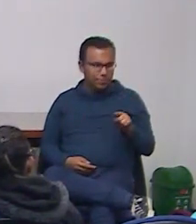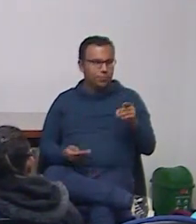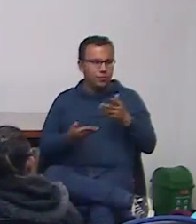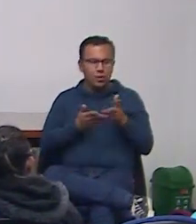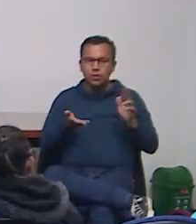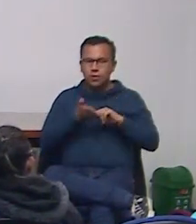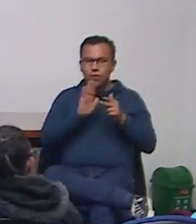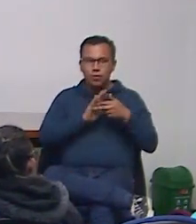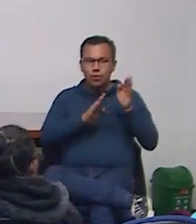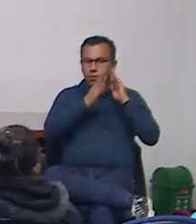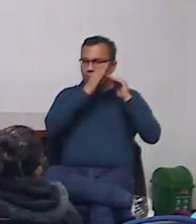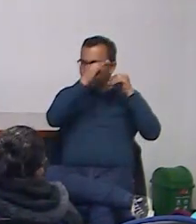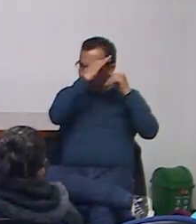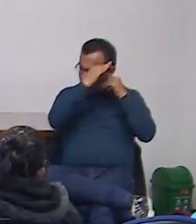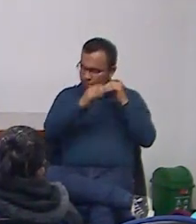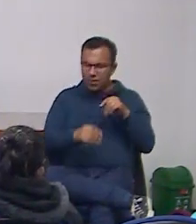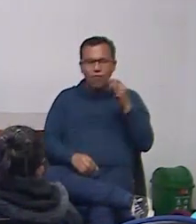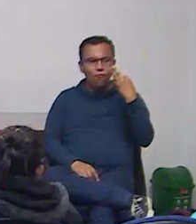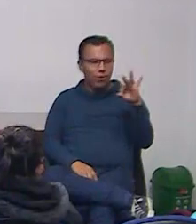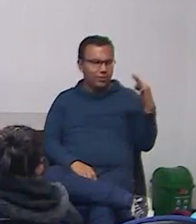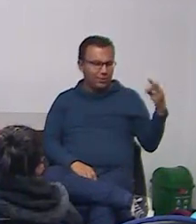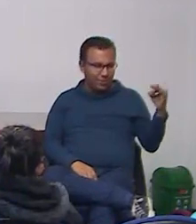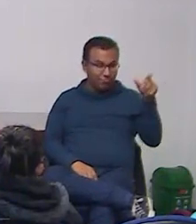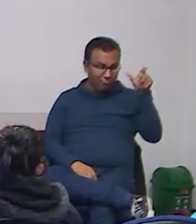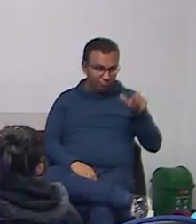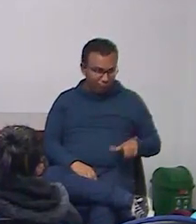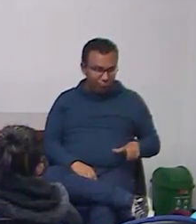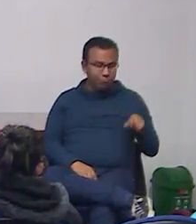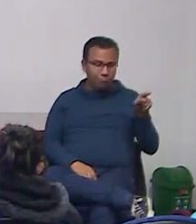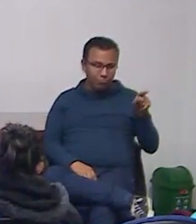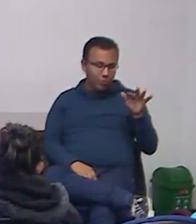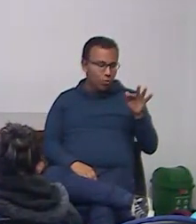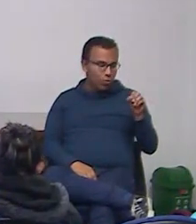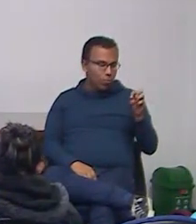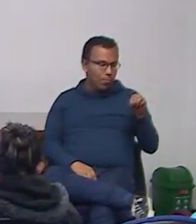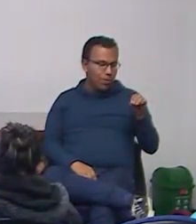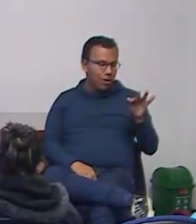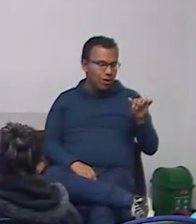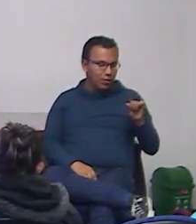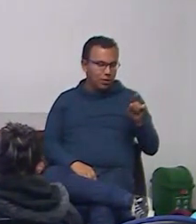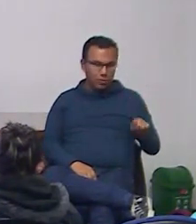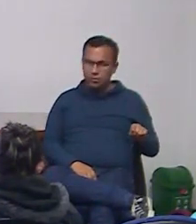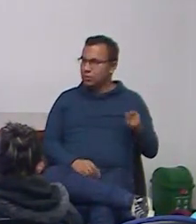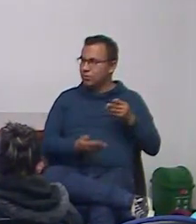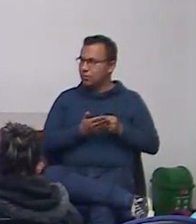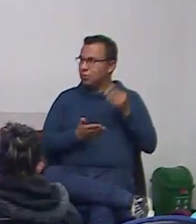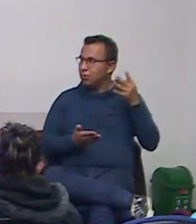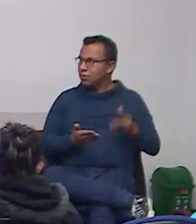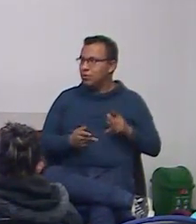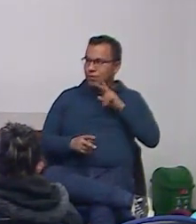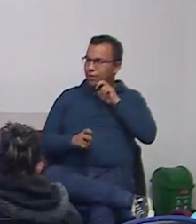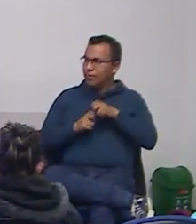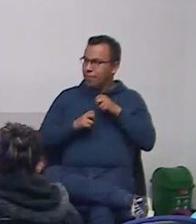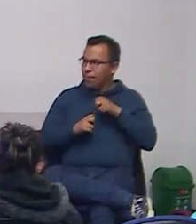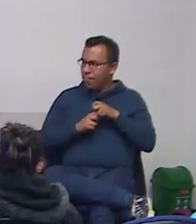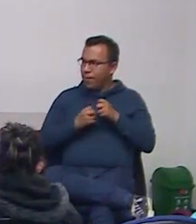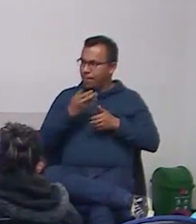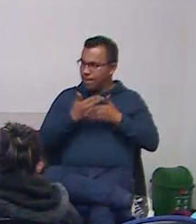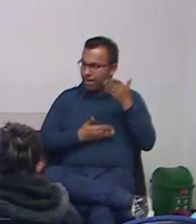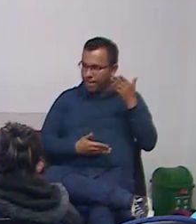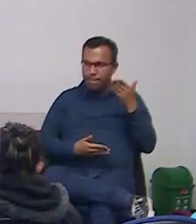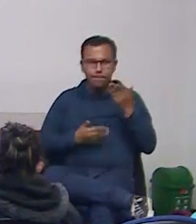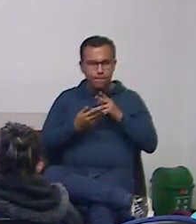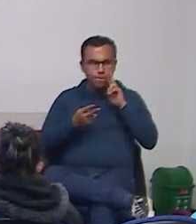de la escucha Alfred tomati un francés lo que pasa es que ir a tomati es bastante costoso y muy complejo pero es